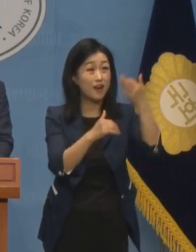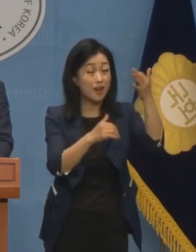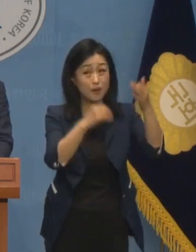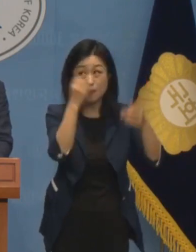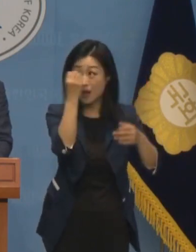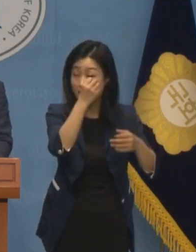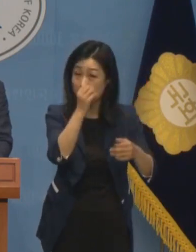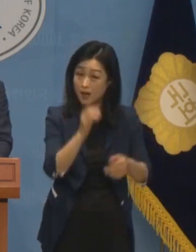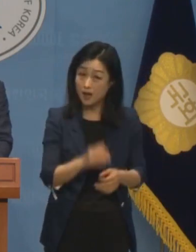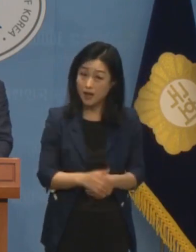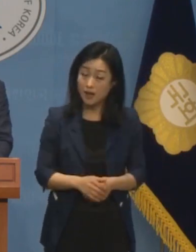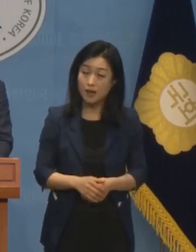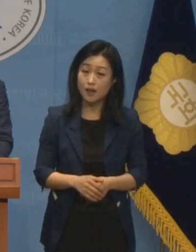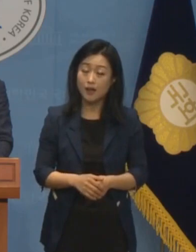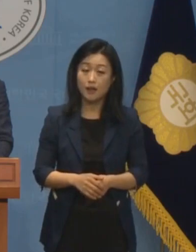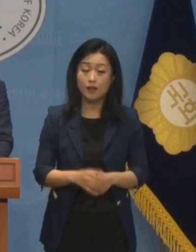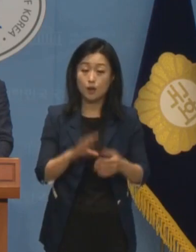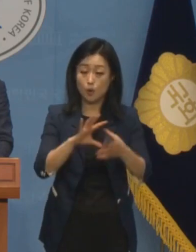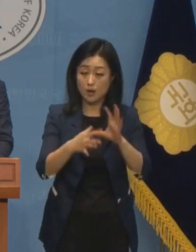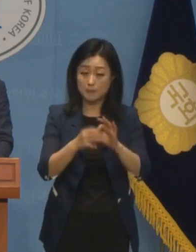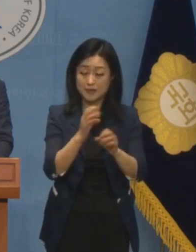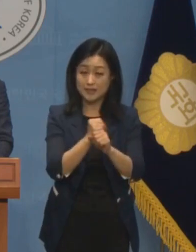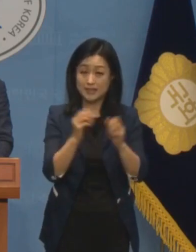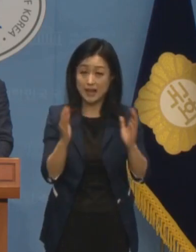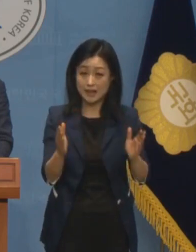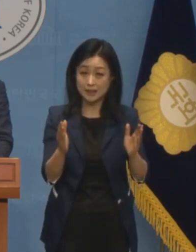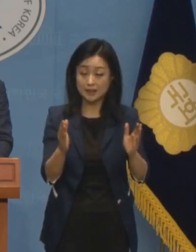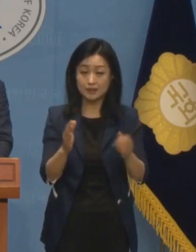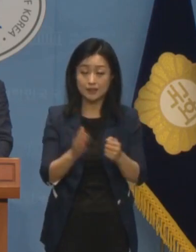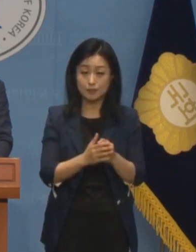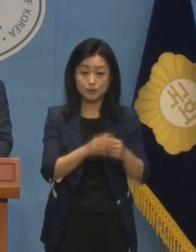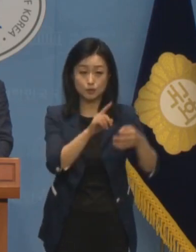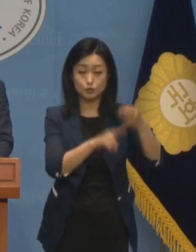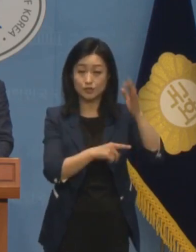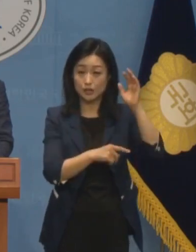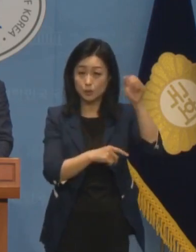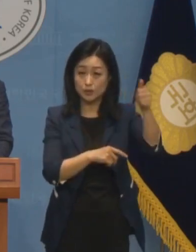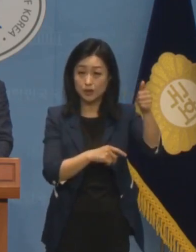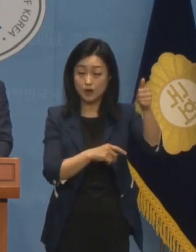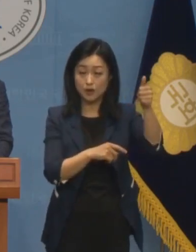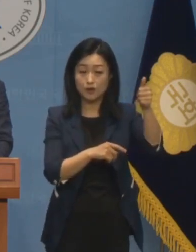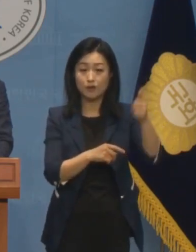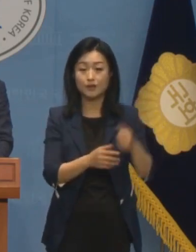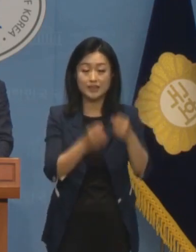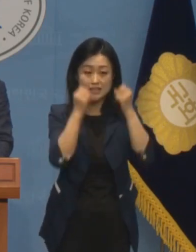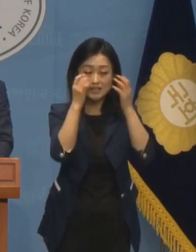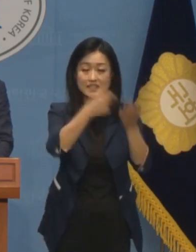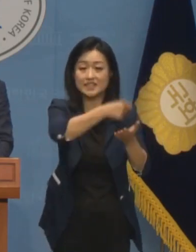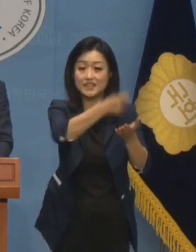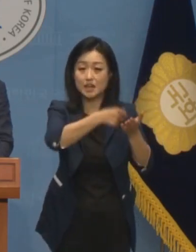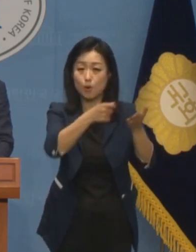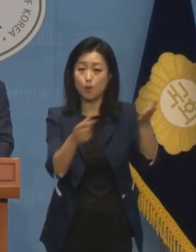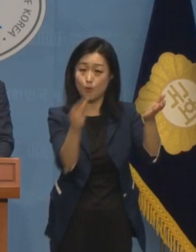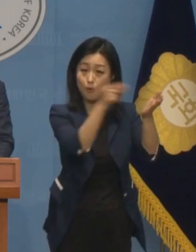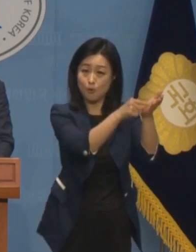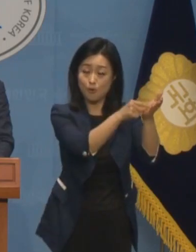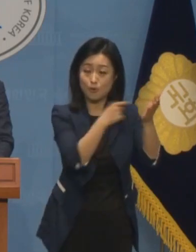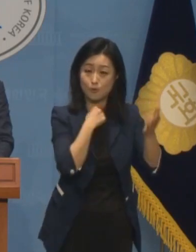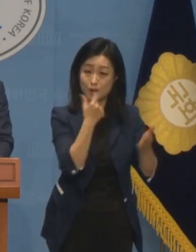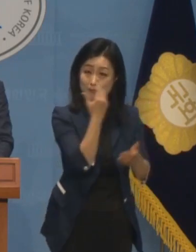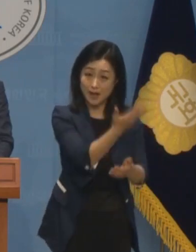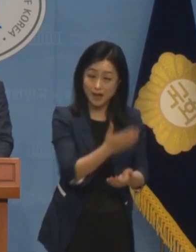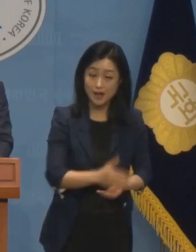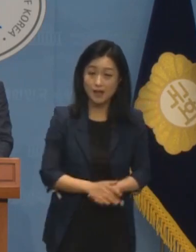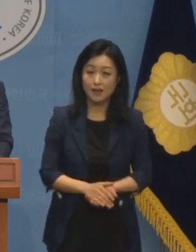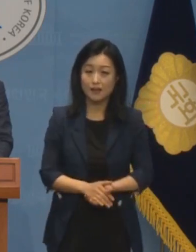셈입니까? 올림픽 기간이라고 윤석열 대통령이 신기록 경신에 욕심을 내는 것인지 기가